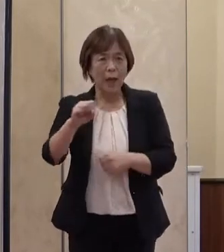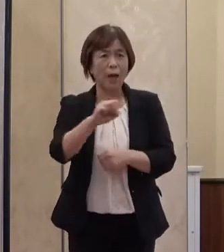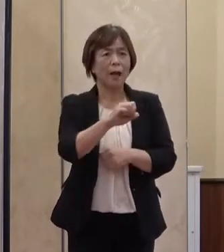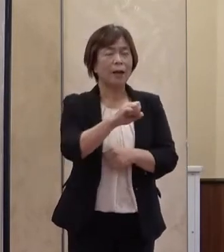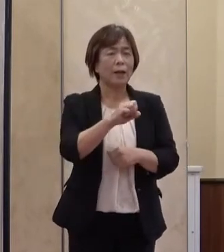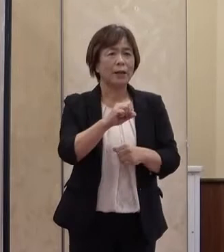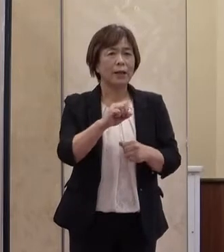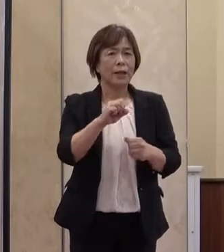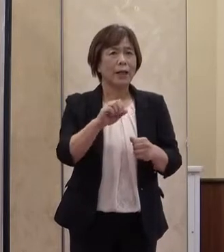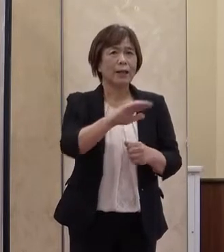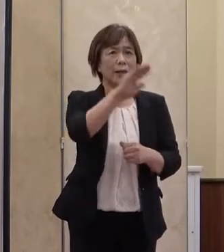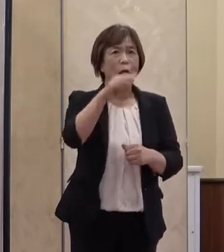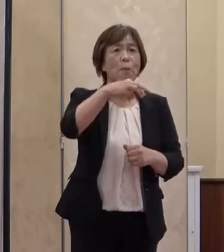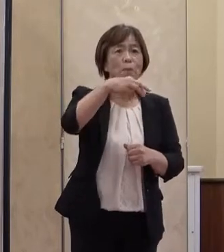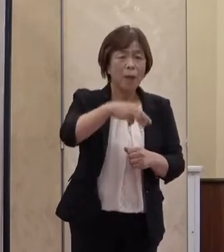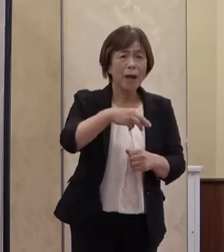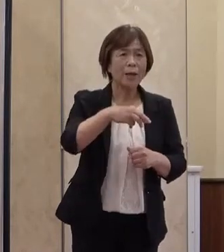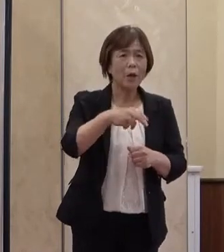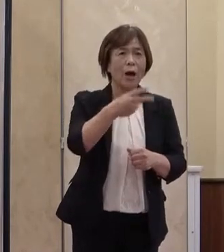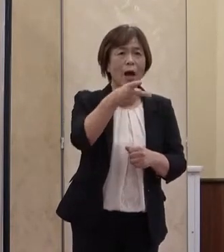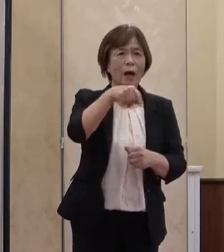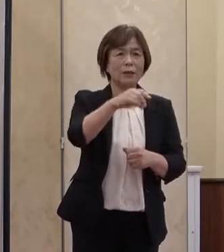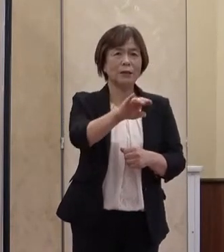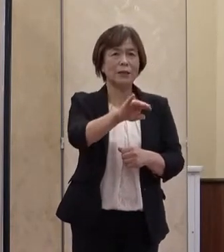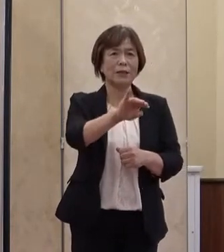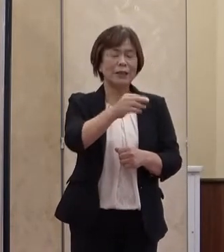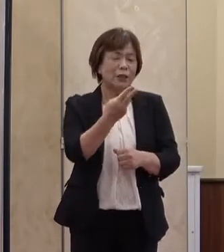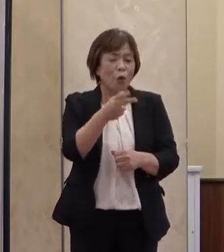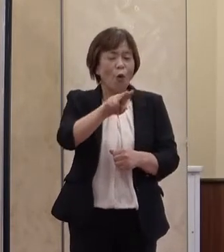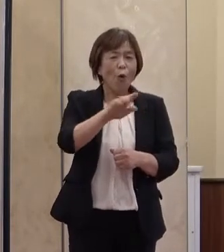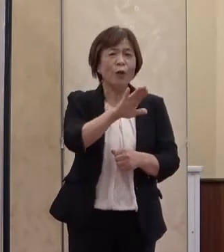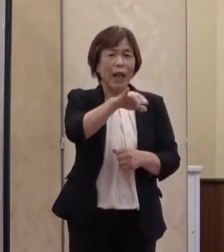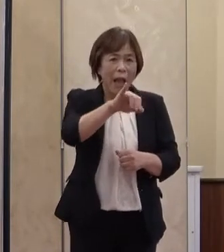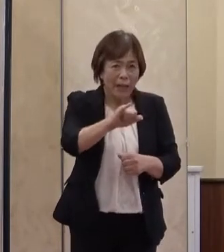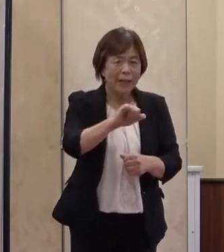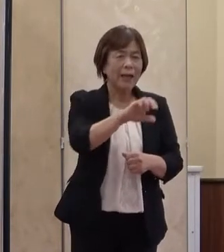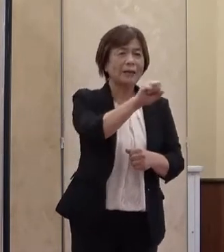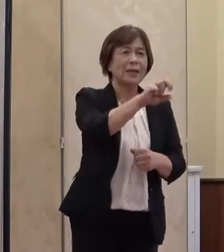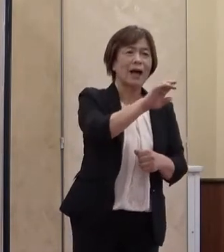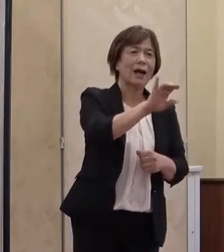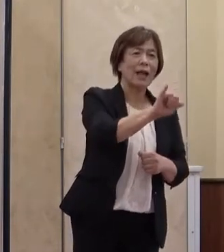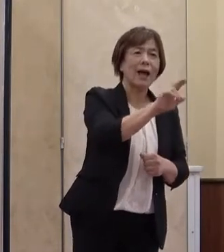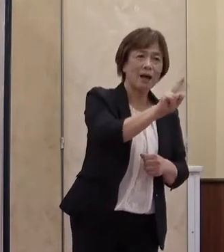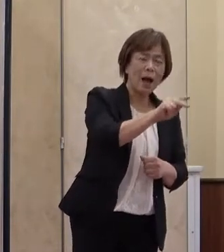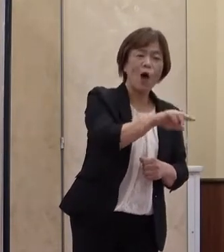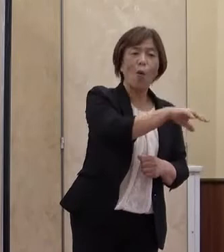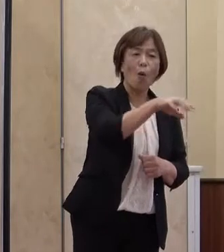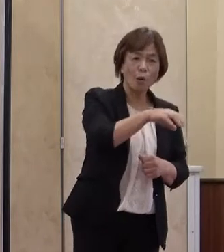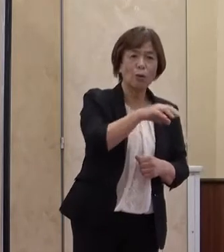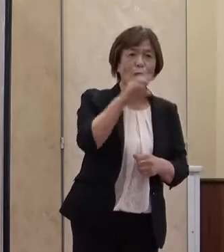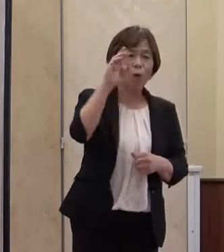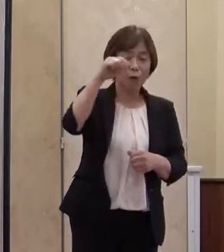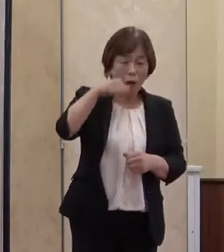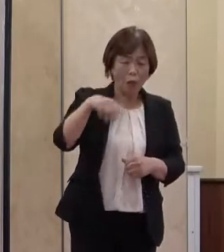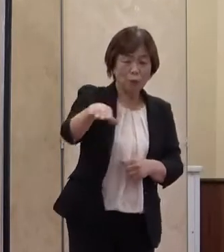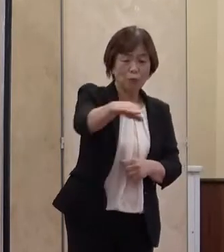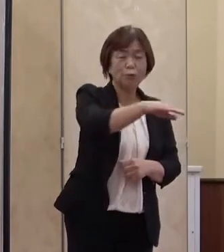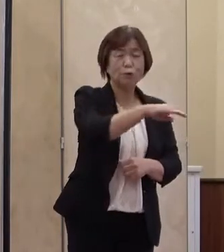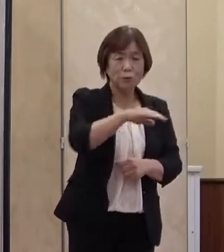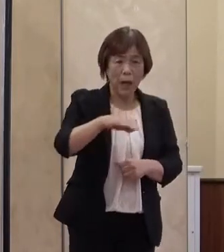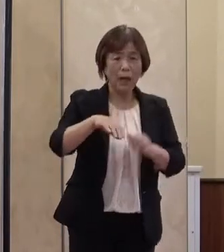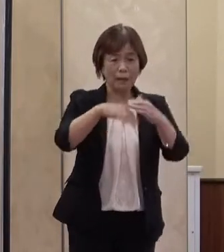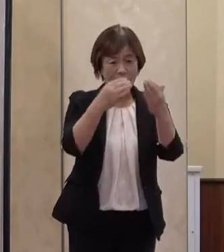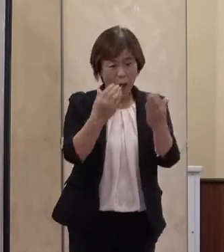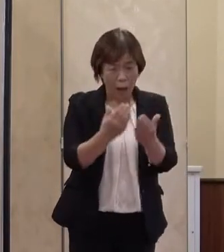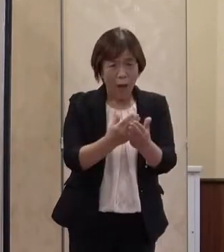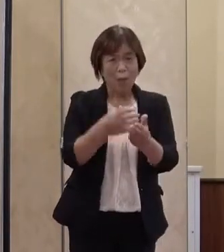阪、そしてテーマ展示の繁盛性、道楽亭、さやかホール等々、大阪府内の各所で全90